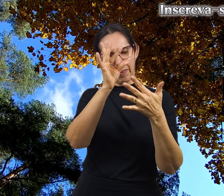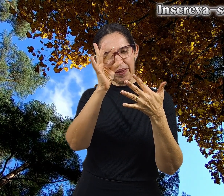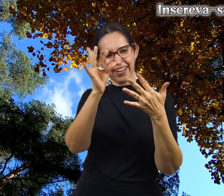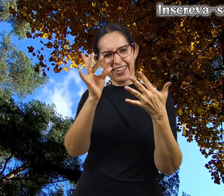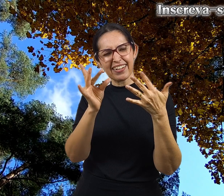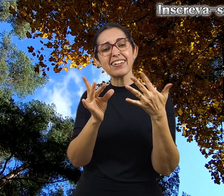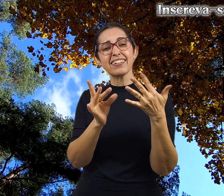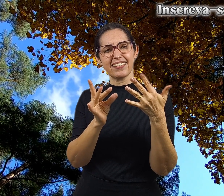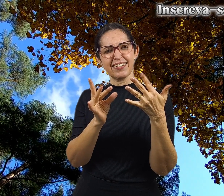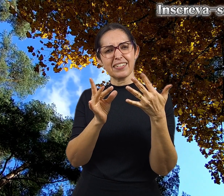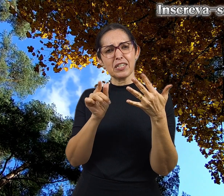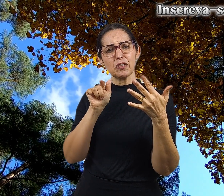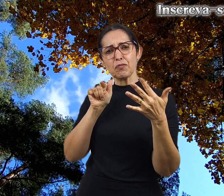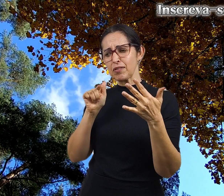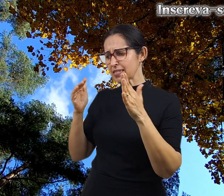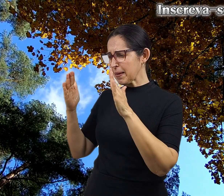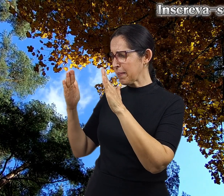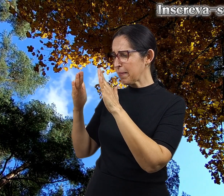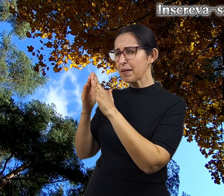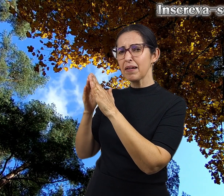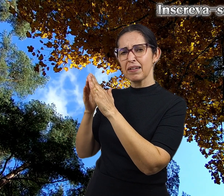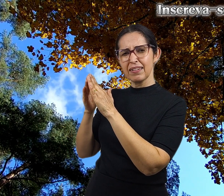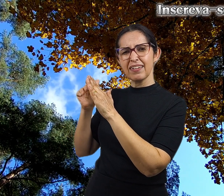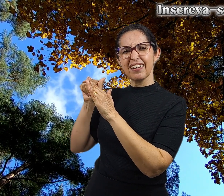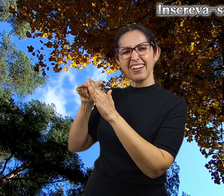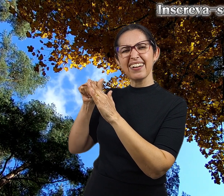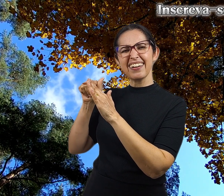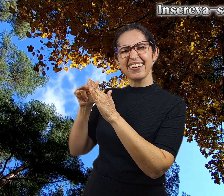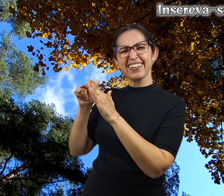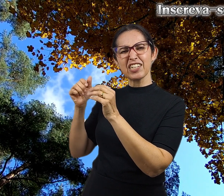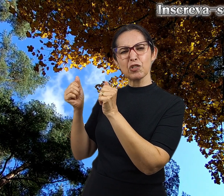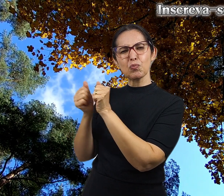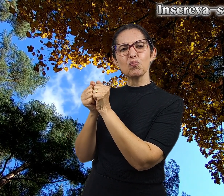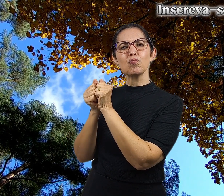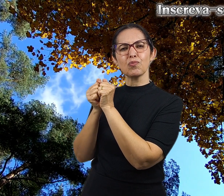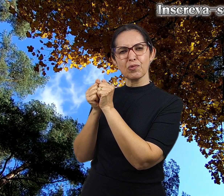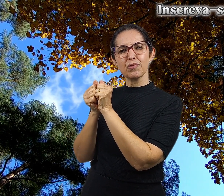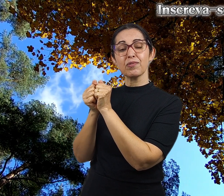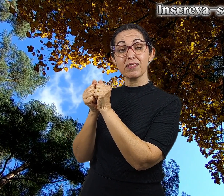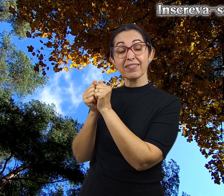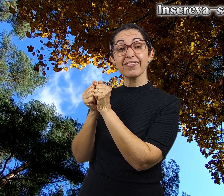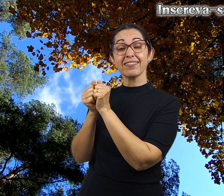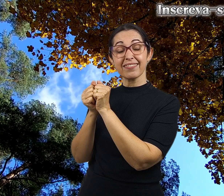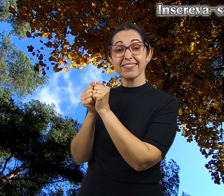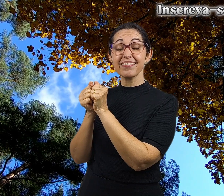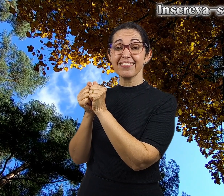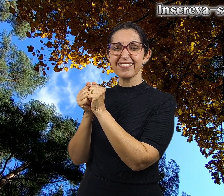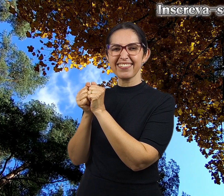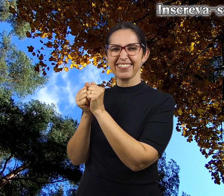quanto tempo você está habitando em Betel? Alguns receberam um convite,